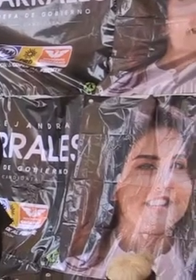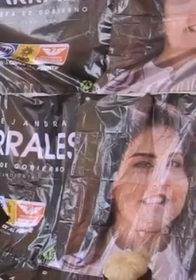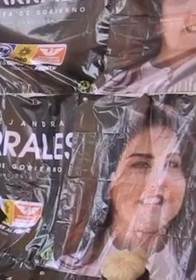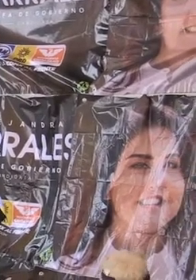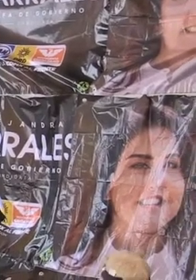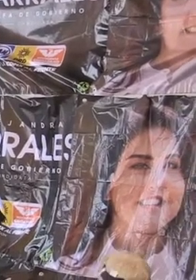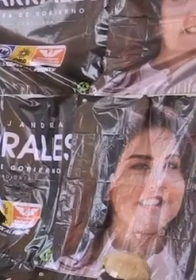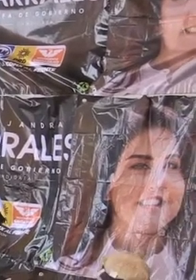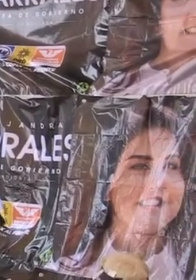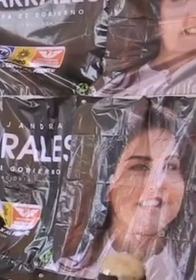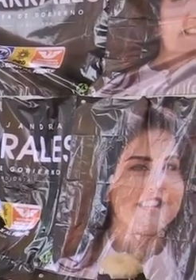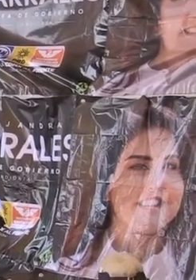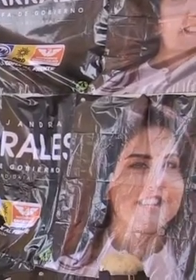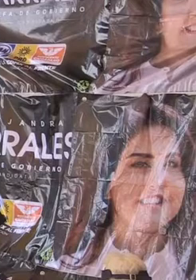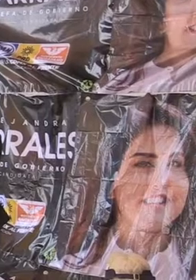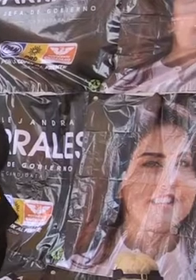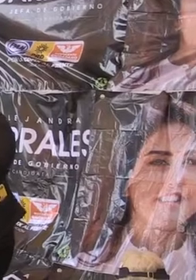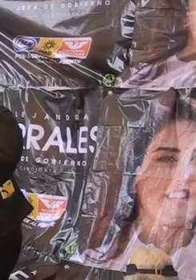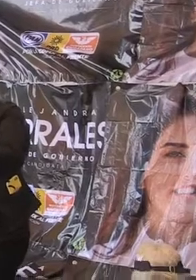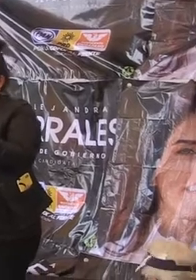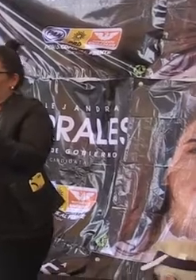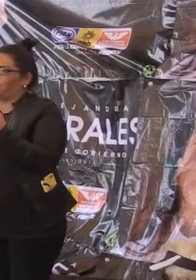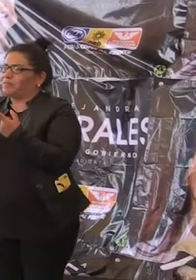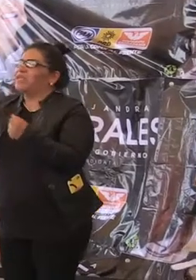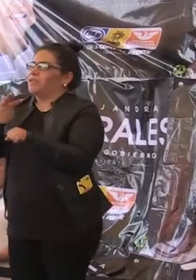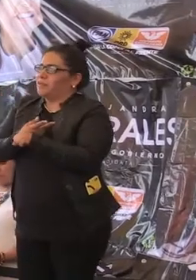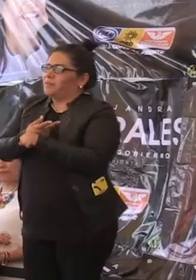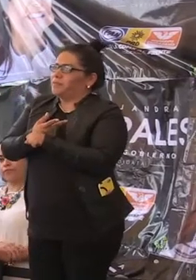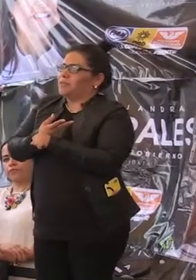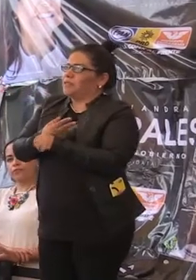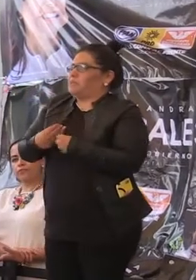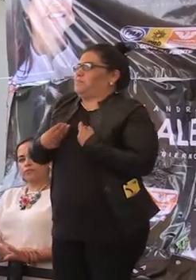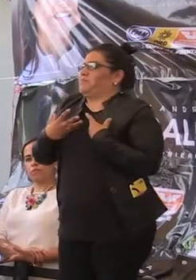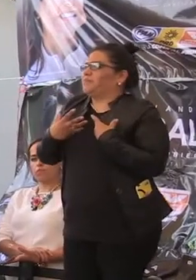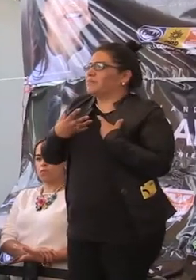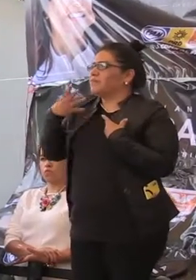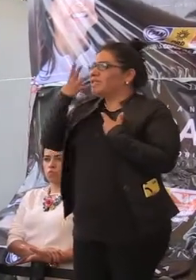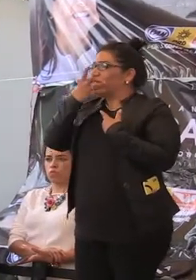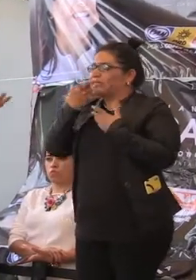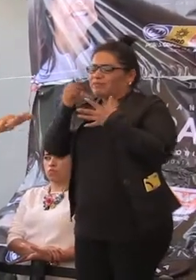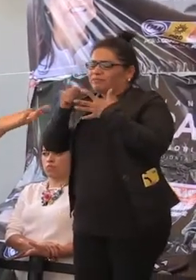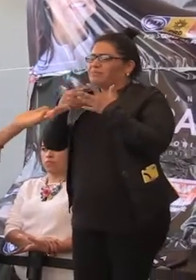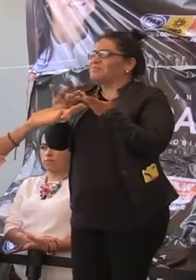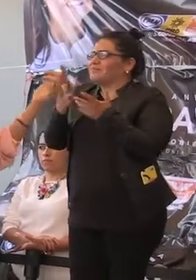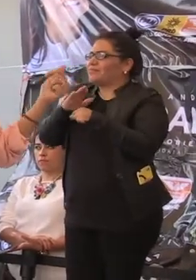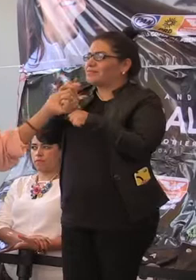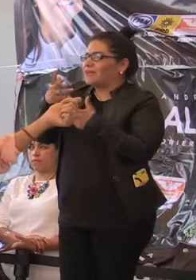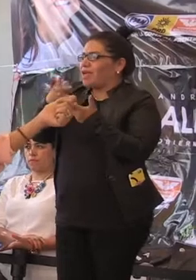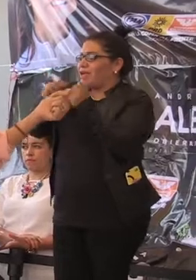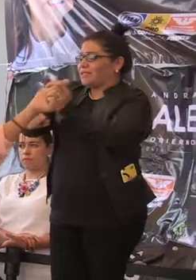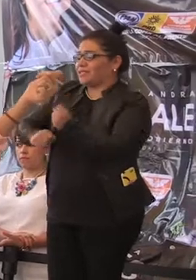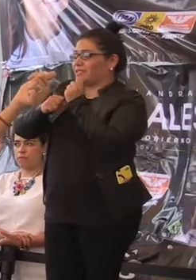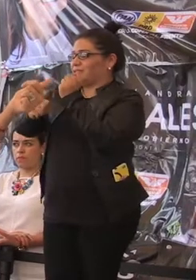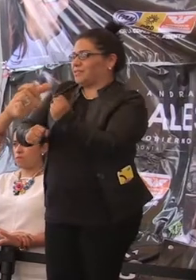quiera conocer, aunque sea por única ocasión, qué pasa, qué se vive, qué maravillas hay en Xochimilco. Para eso